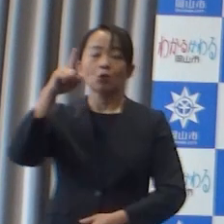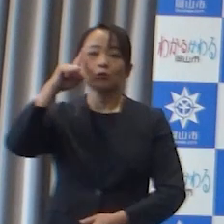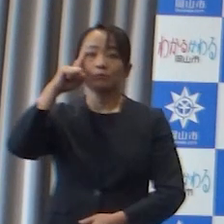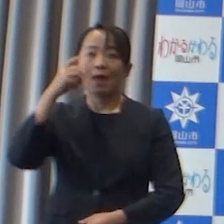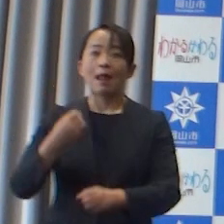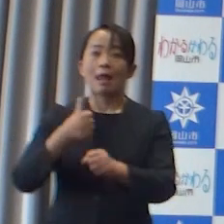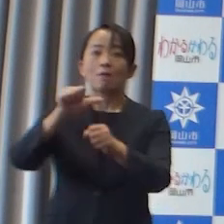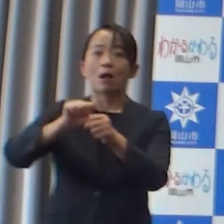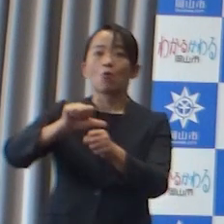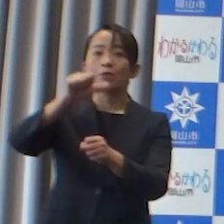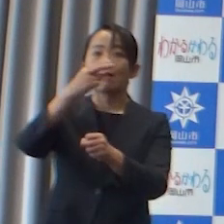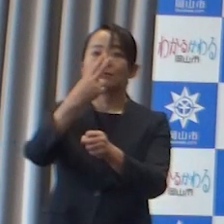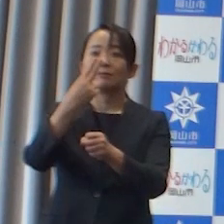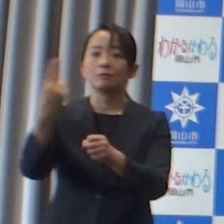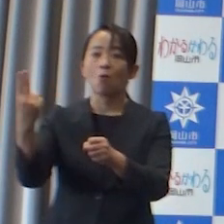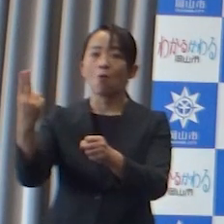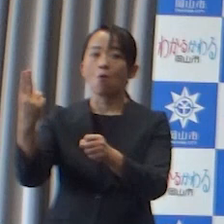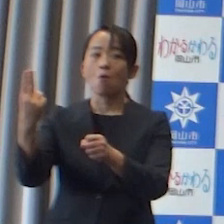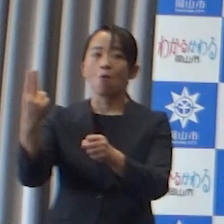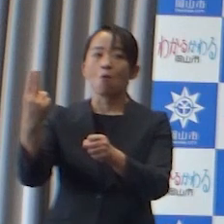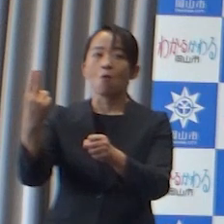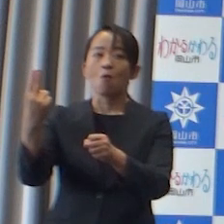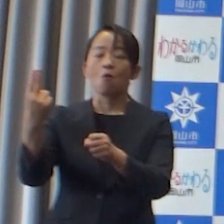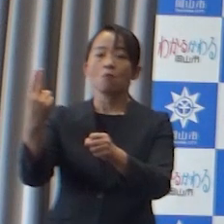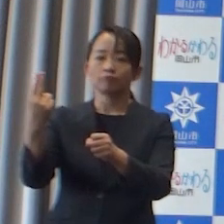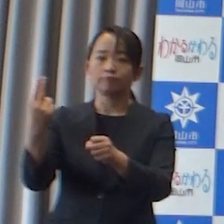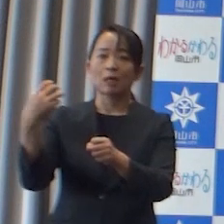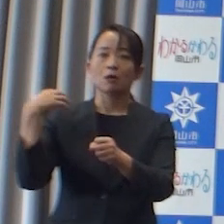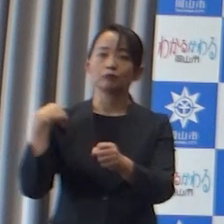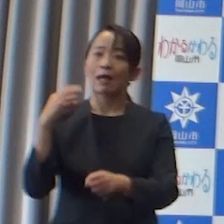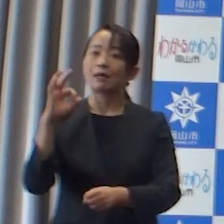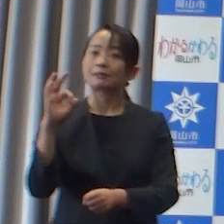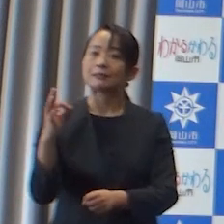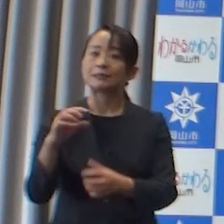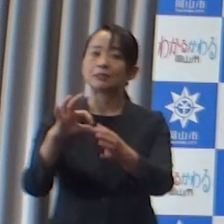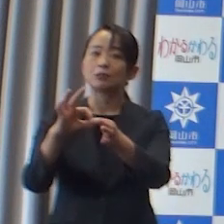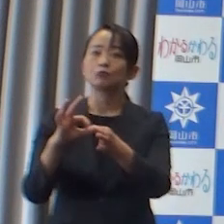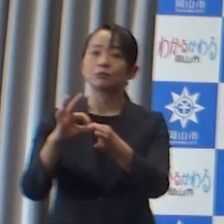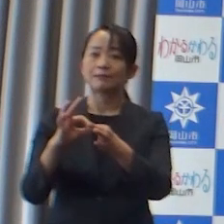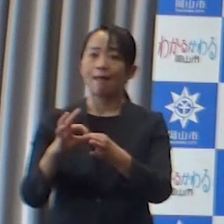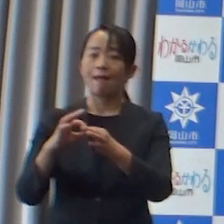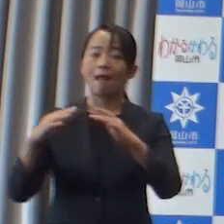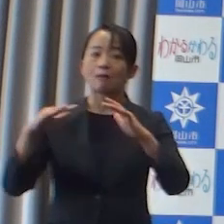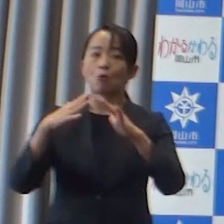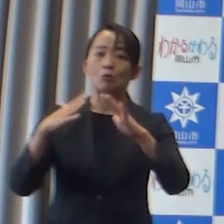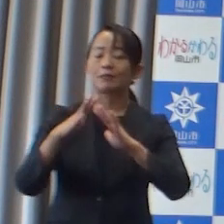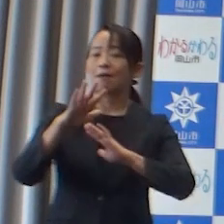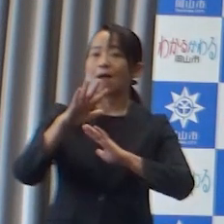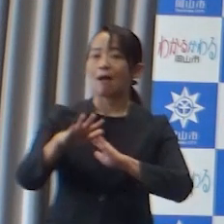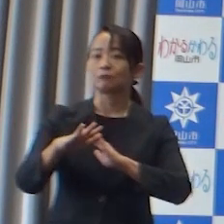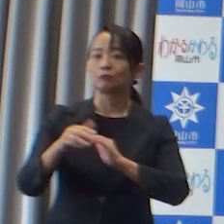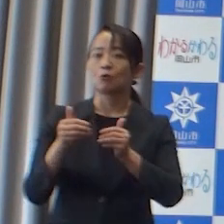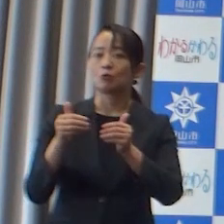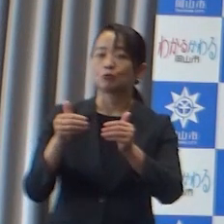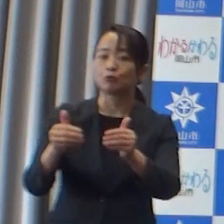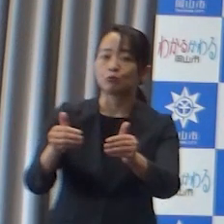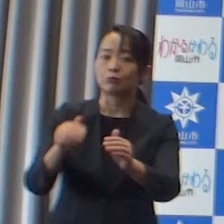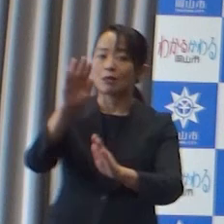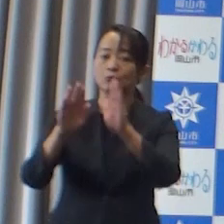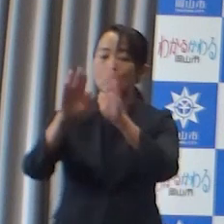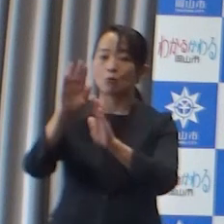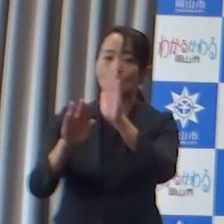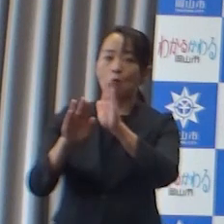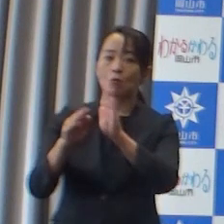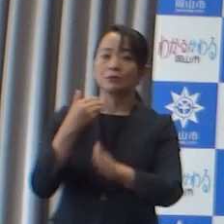ず、令和5年度中の結論を目指して今建設事業負担金について検討協議をしていたと思うんですけれども、その進捗について教えてください